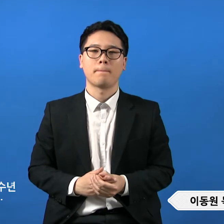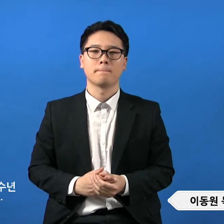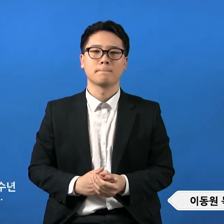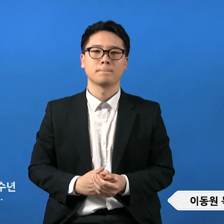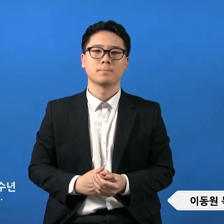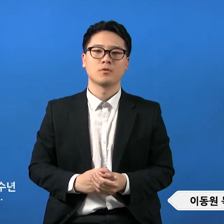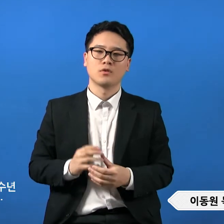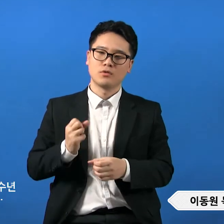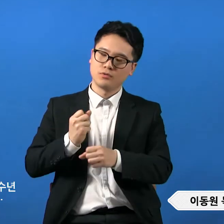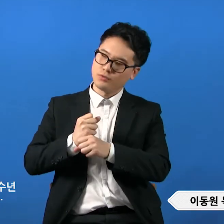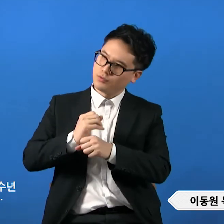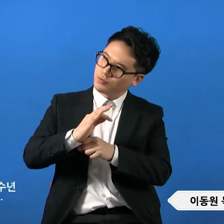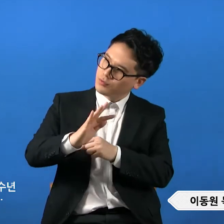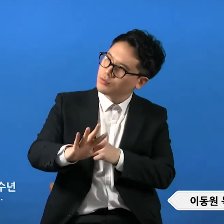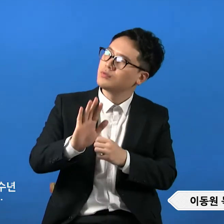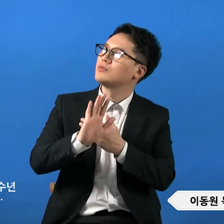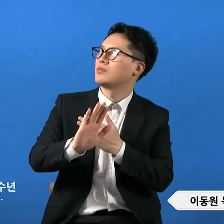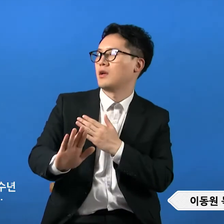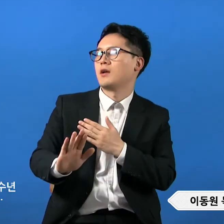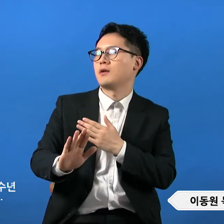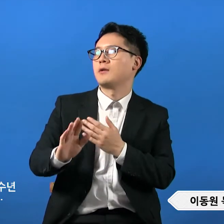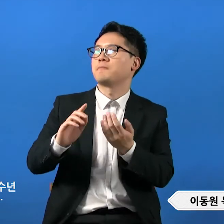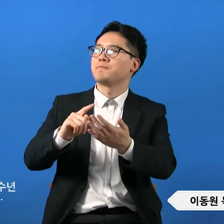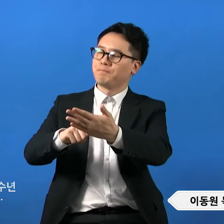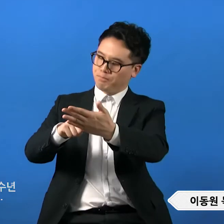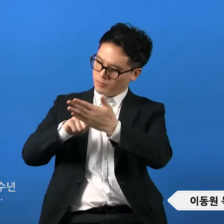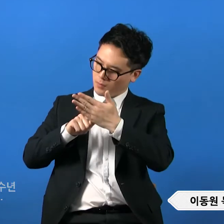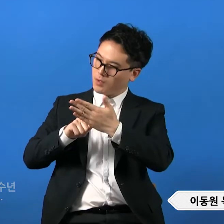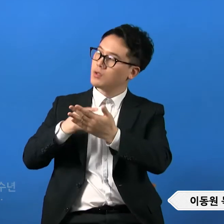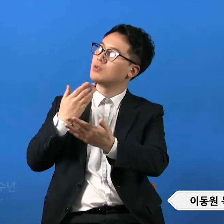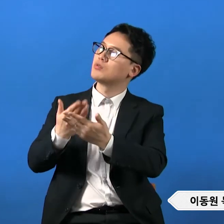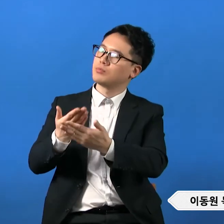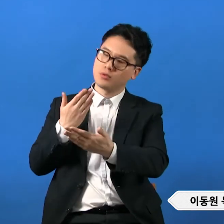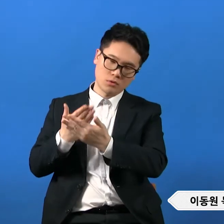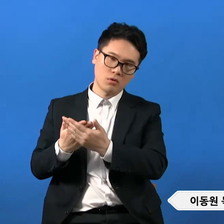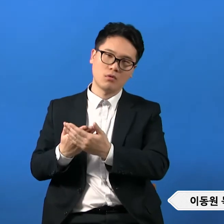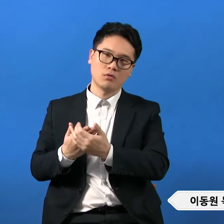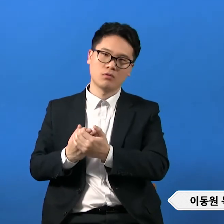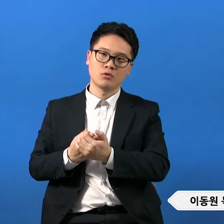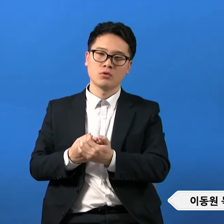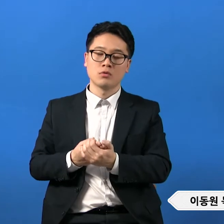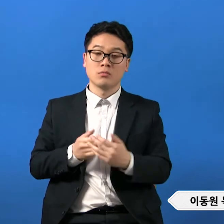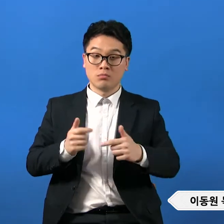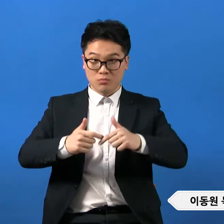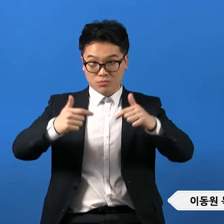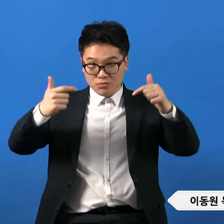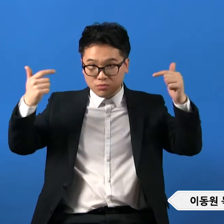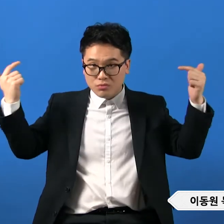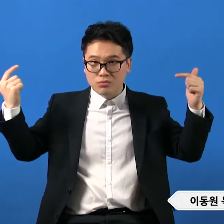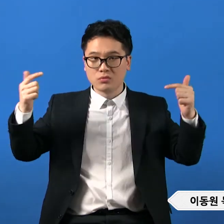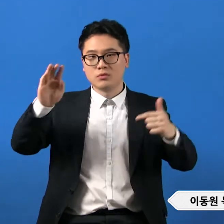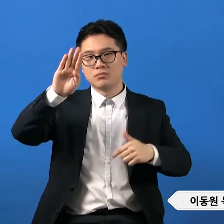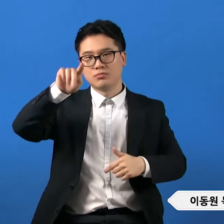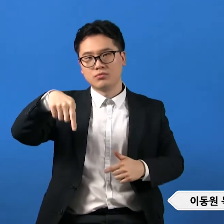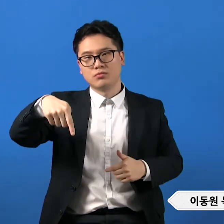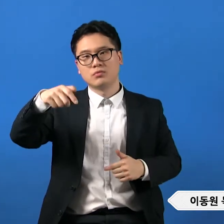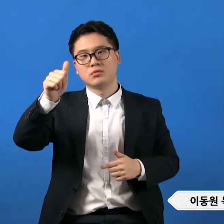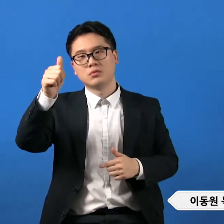이 수년 내에 그 다음에 나타내시옵소서 그랬어요. 여기 부흥하게 하옵소서라는 단어가 나와요.